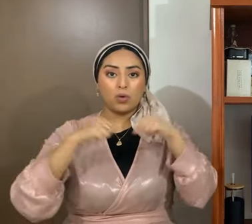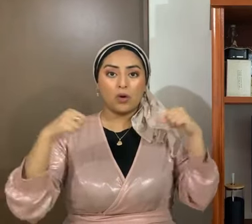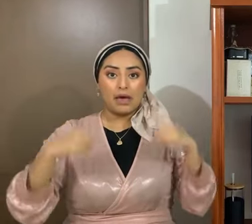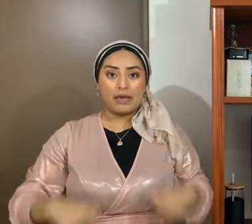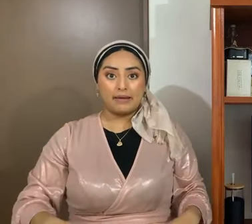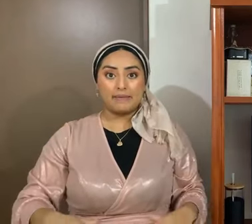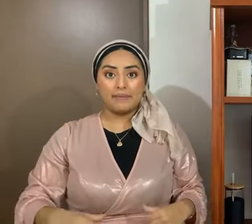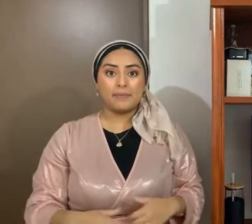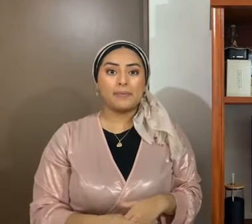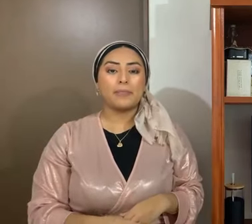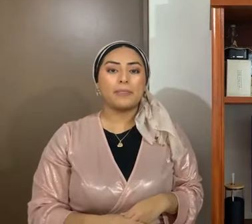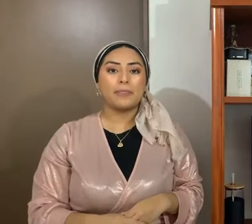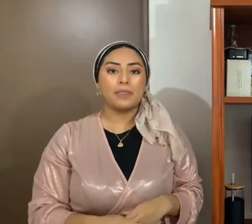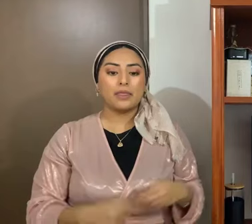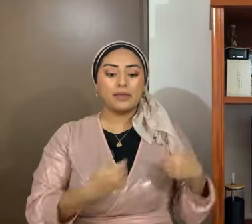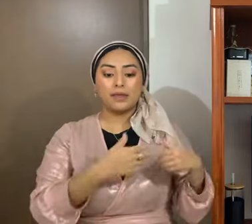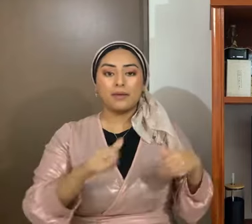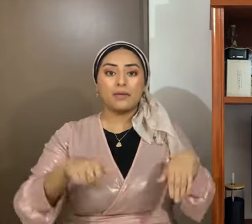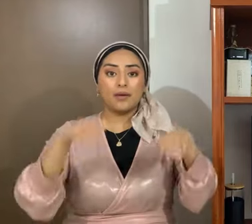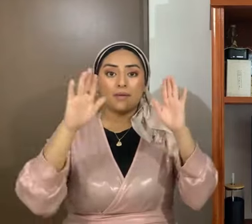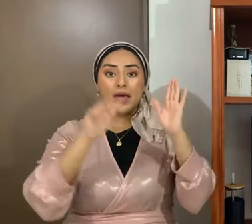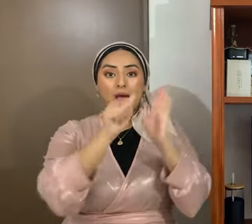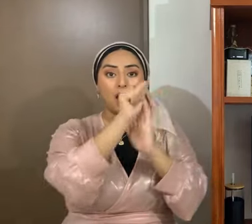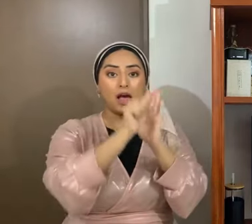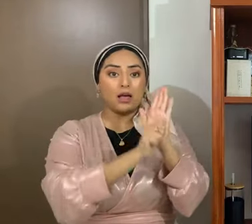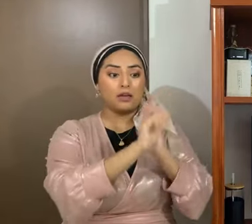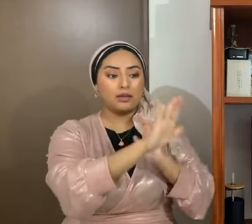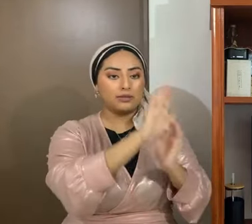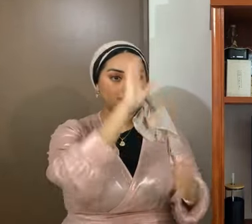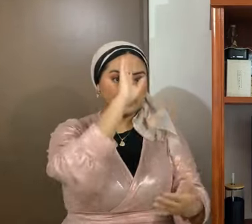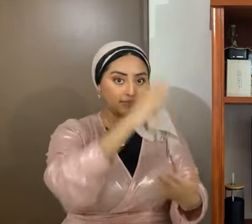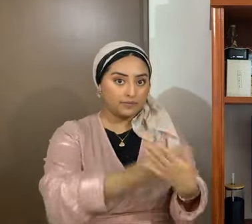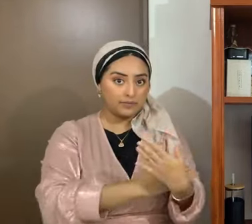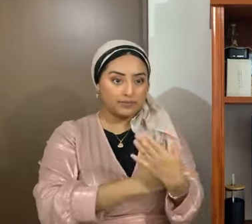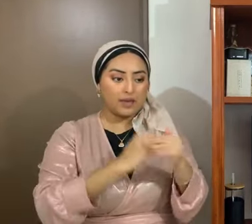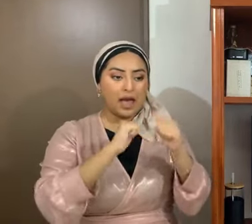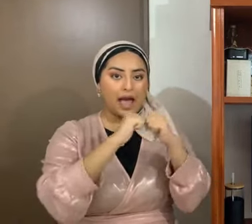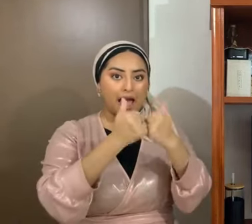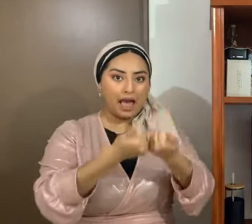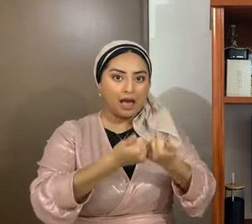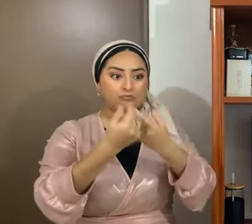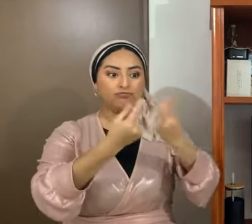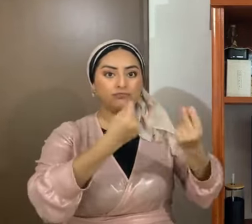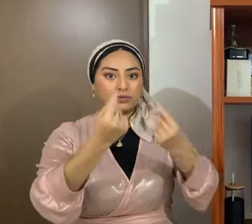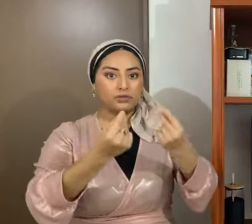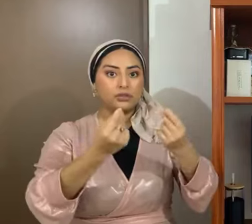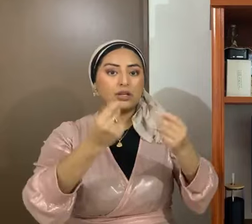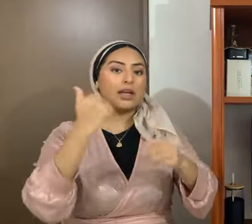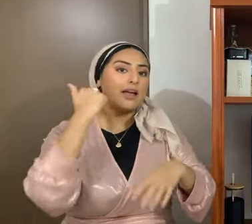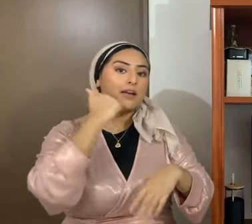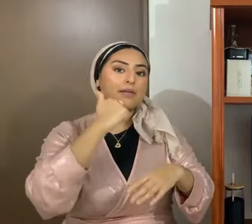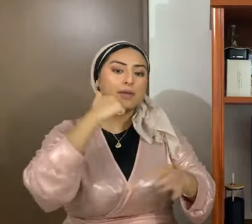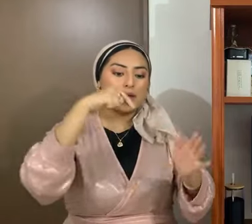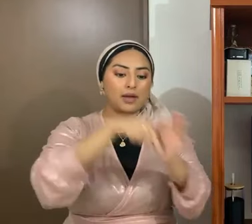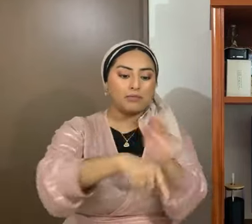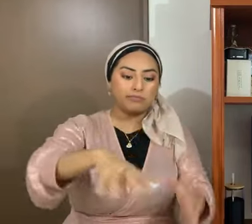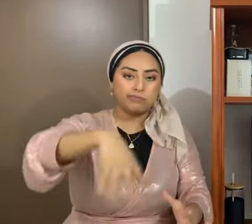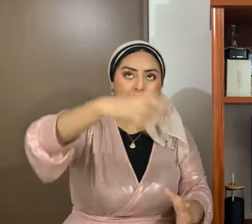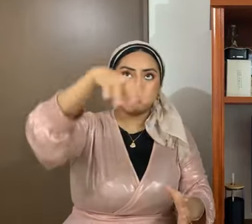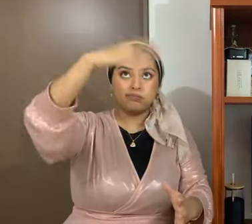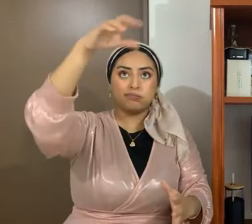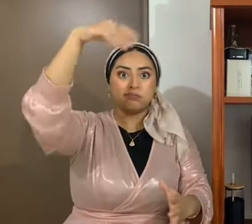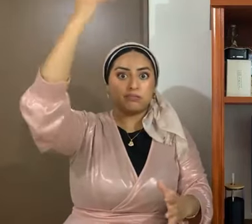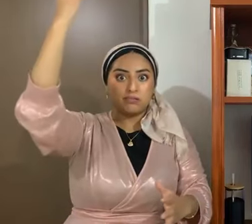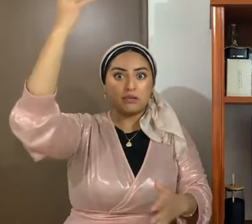Juanim, la consagración de Aarón y sus hijos, cómo debía de hacerse, las ofrendas diarias, el altar